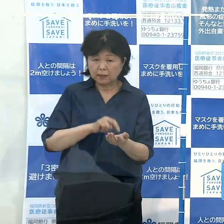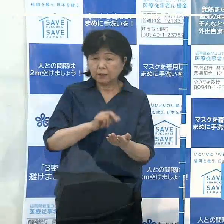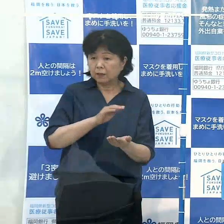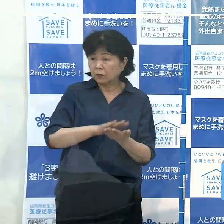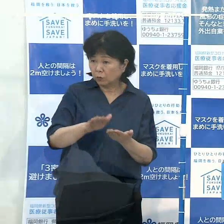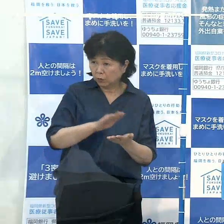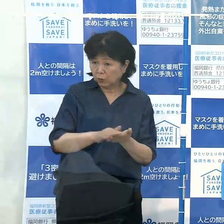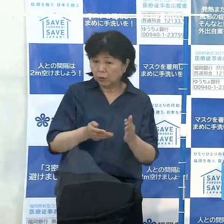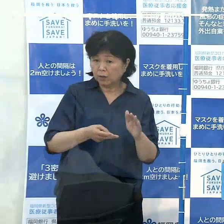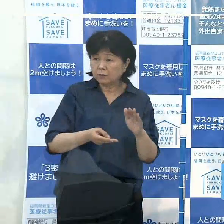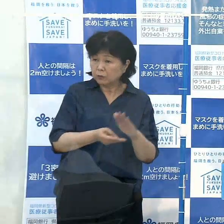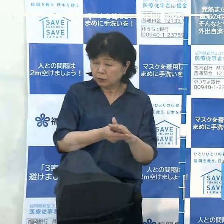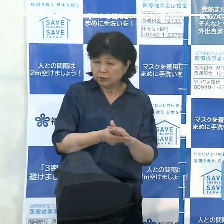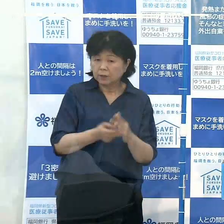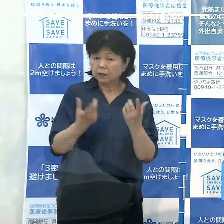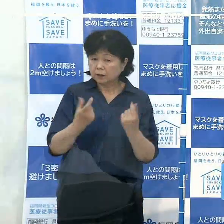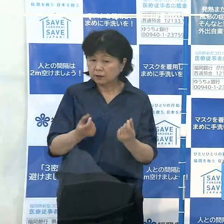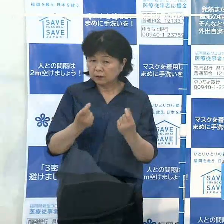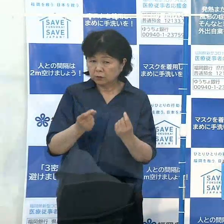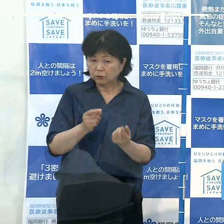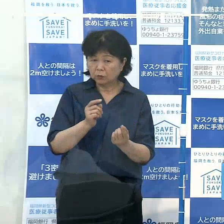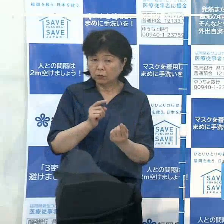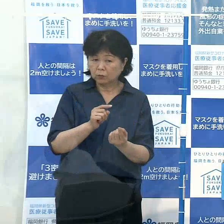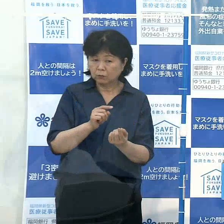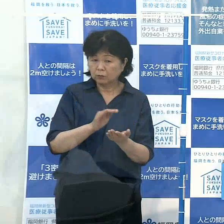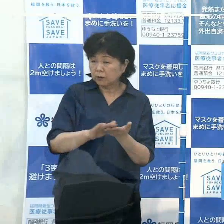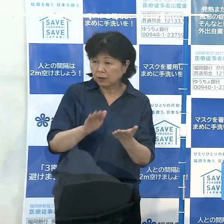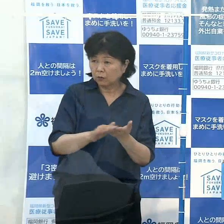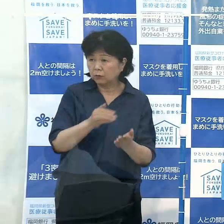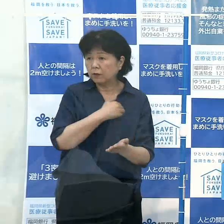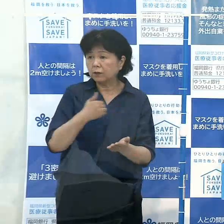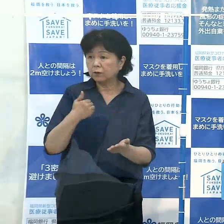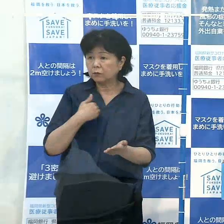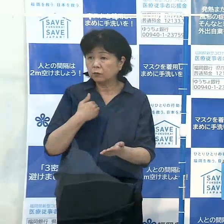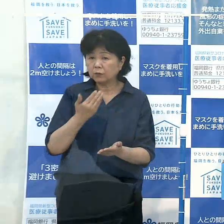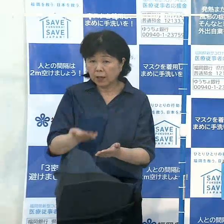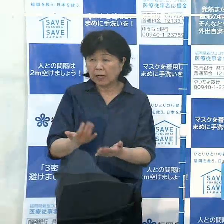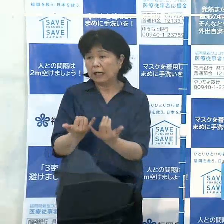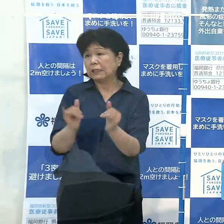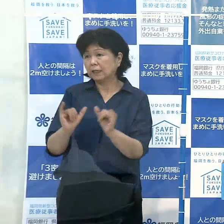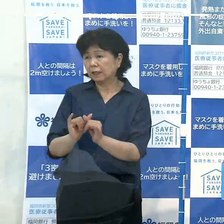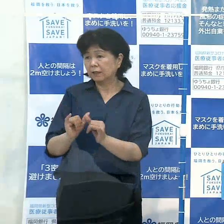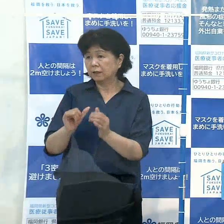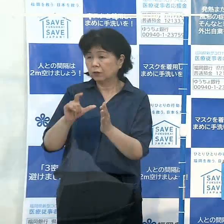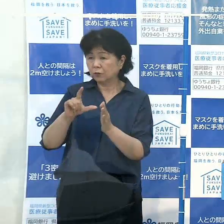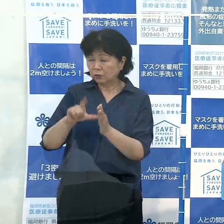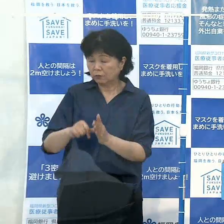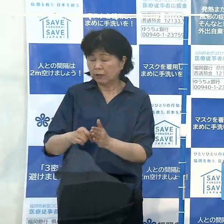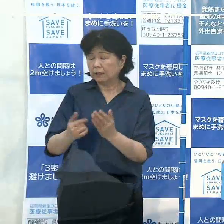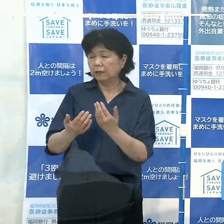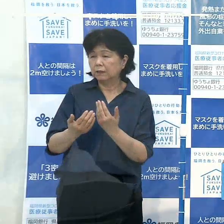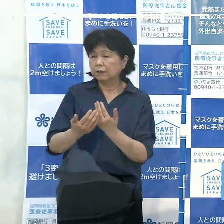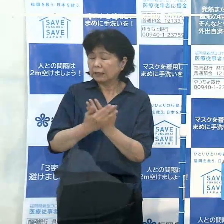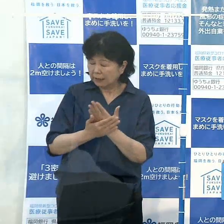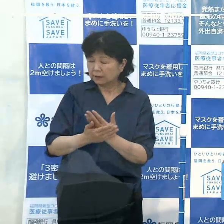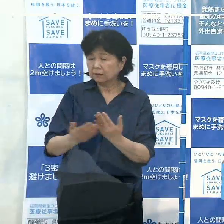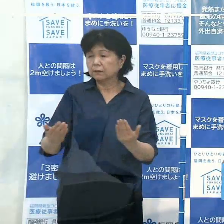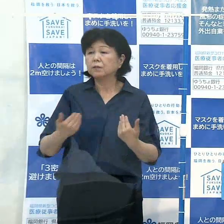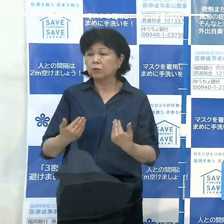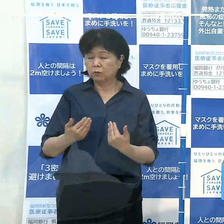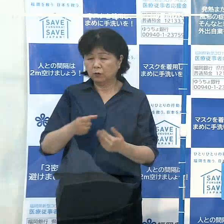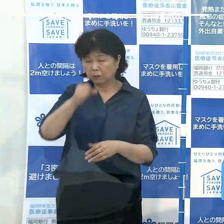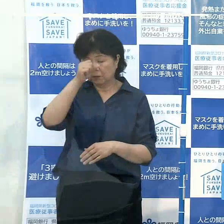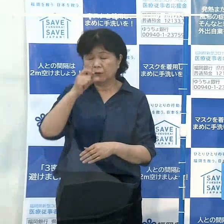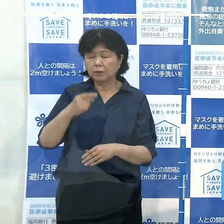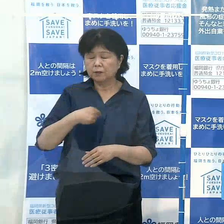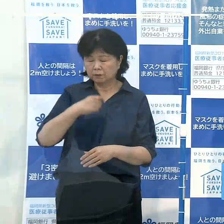されるかどうかというのが、社会としては一番必要なことなんですね。病気になられた方が、しっ